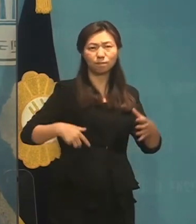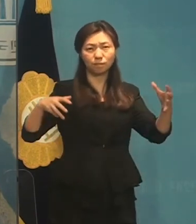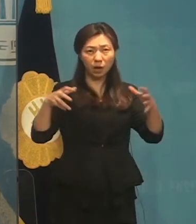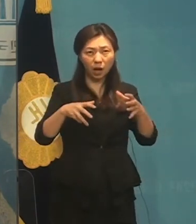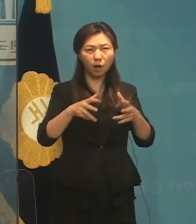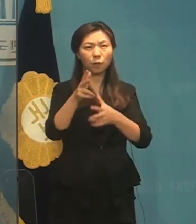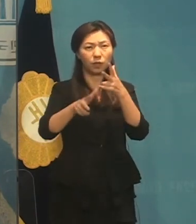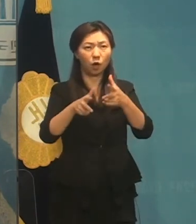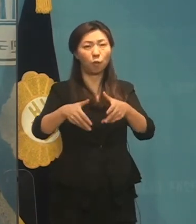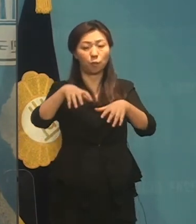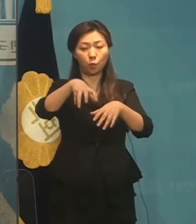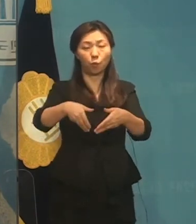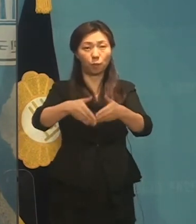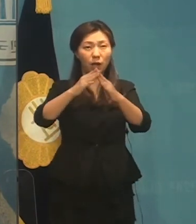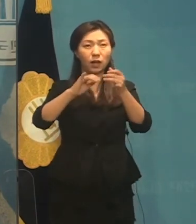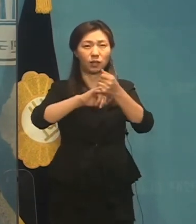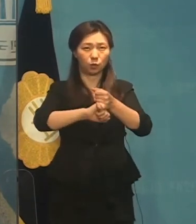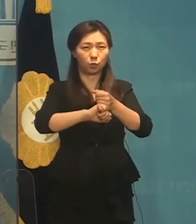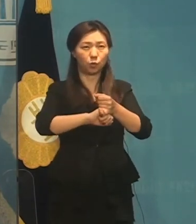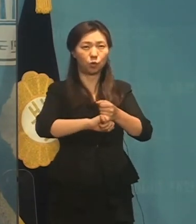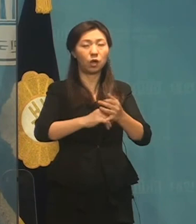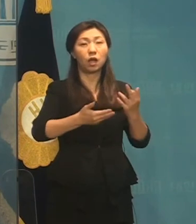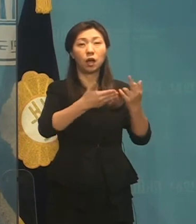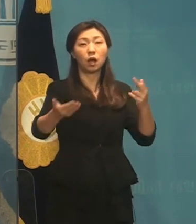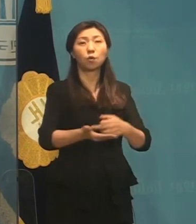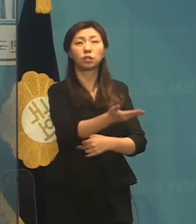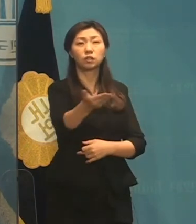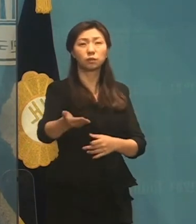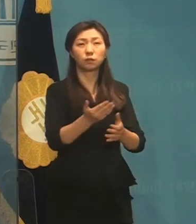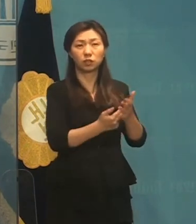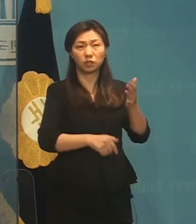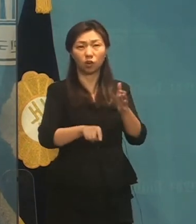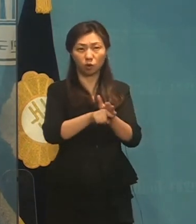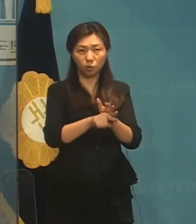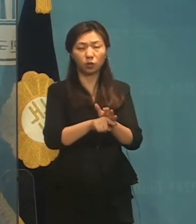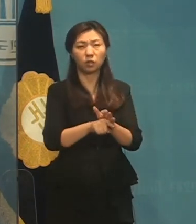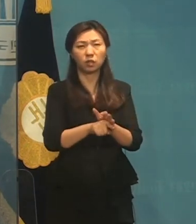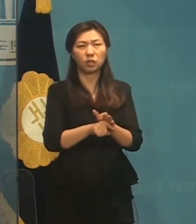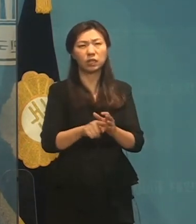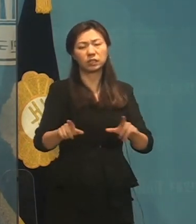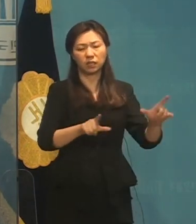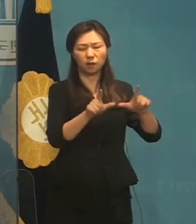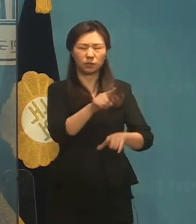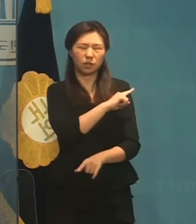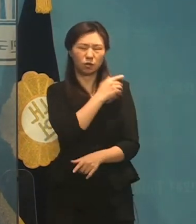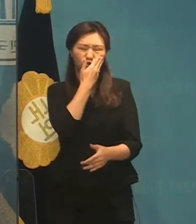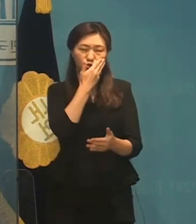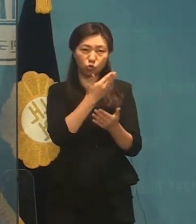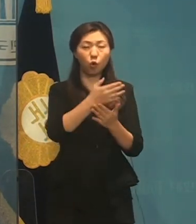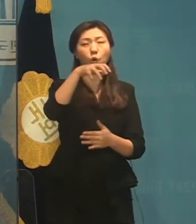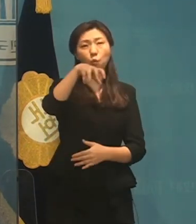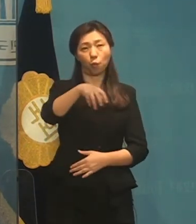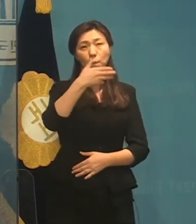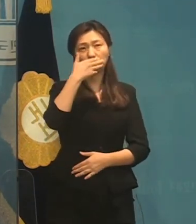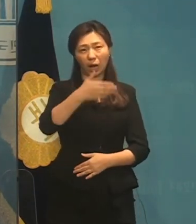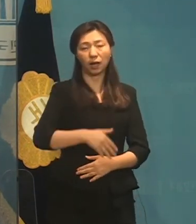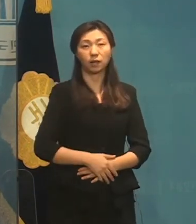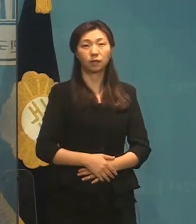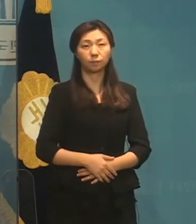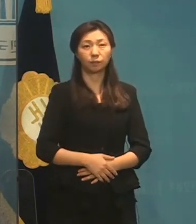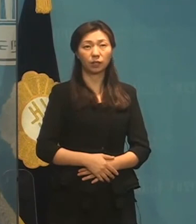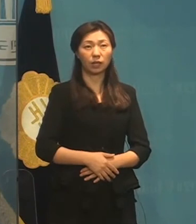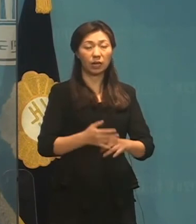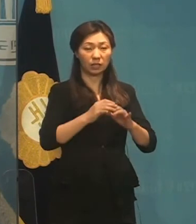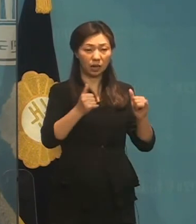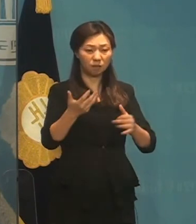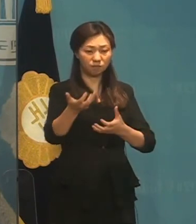하겠습니다. 존경하는 강원도민 여러분, 강원도는 삶의 질이 가장 좋은 1등도가 될 수 있습니다. 유동인구